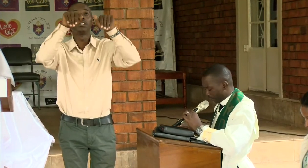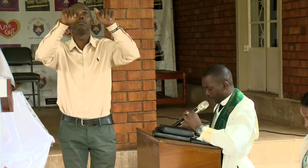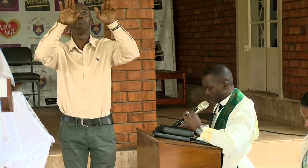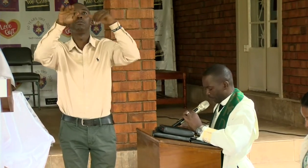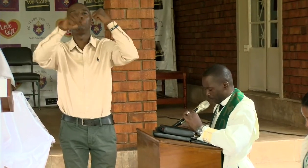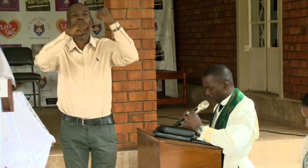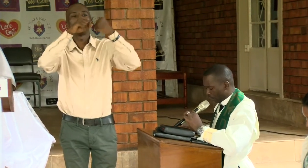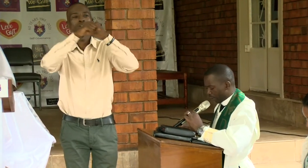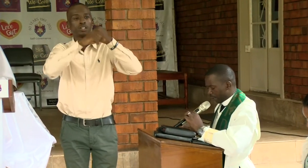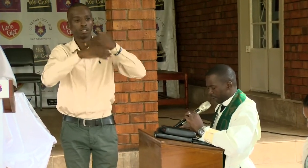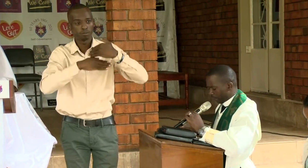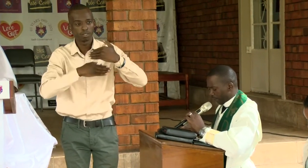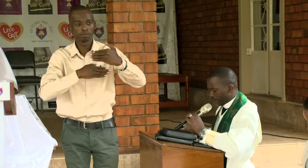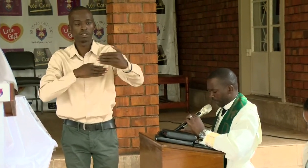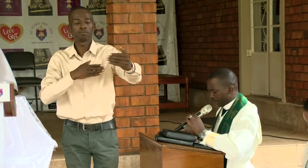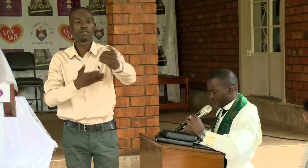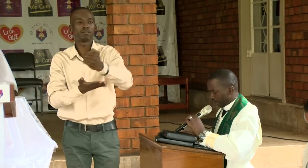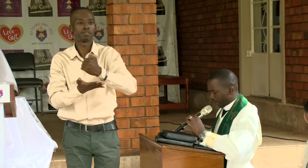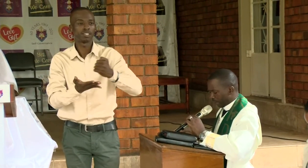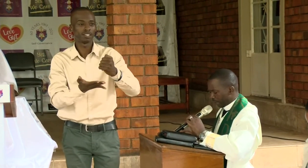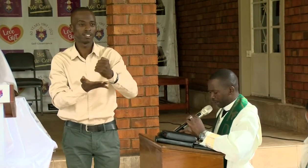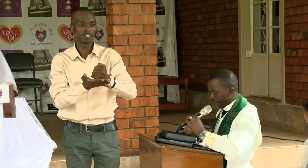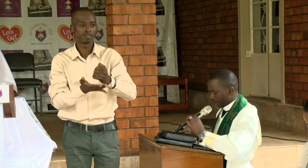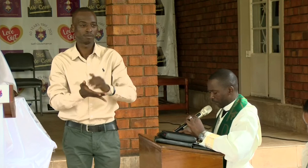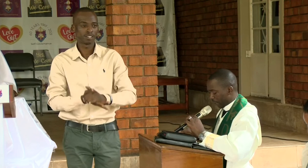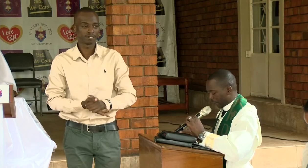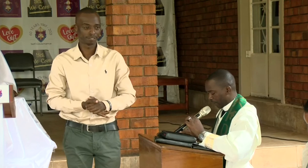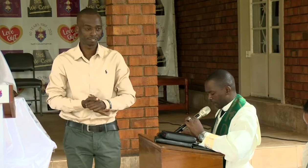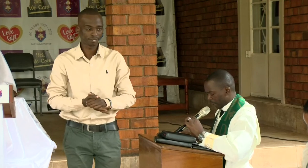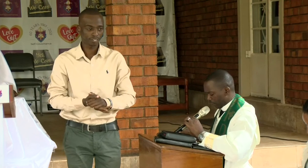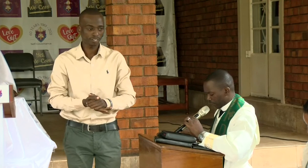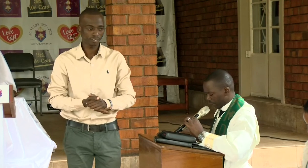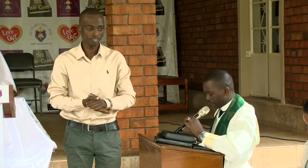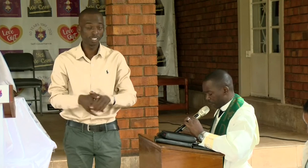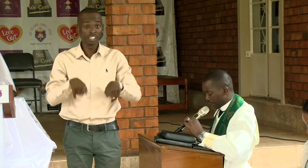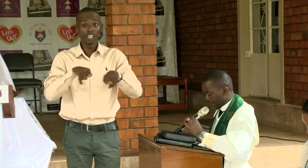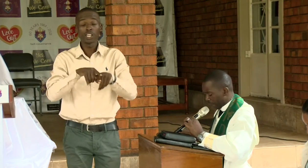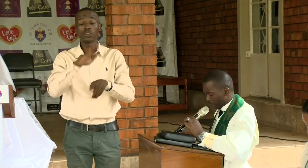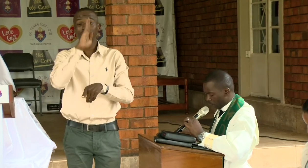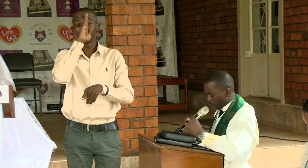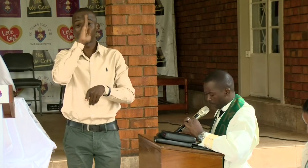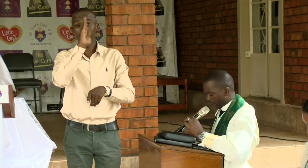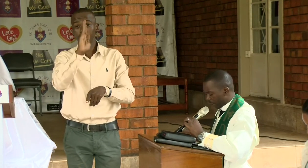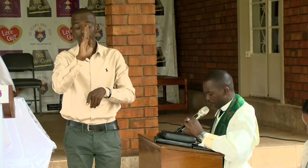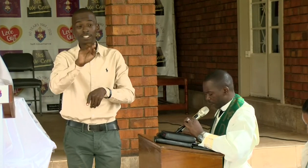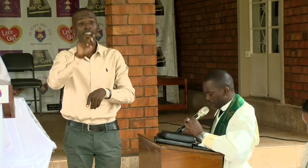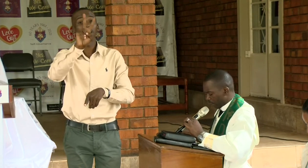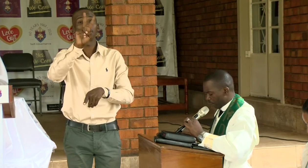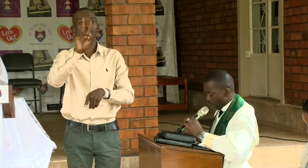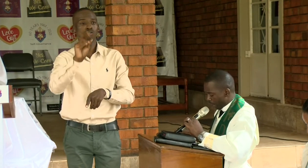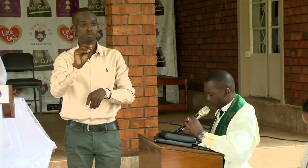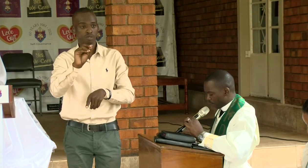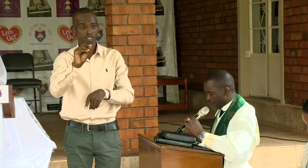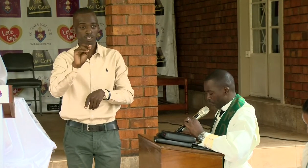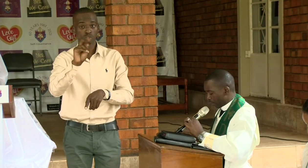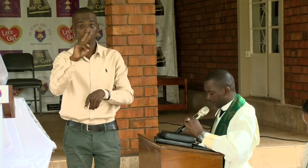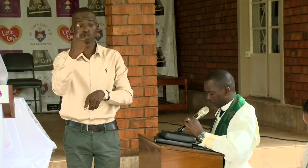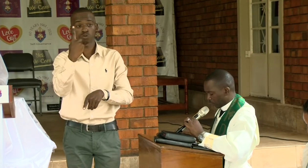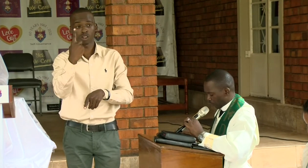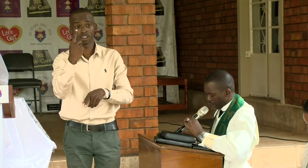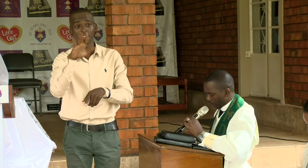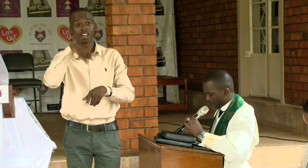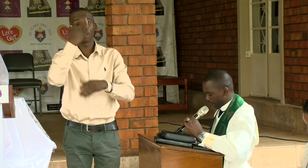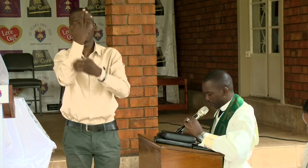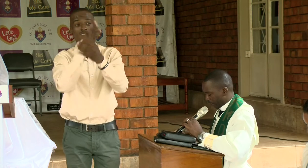n'ekitiibwa bibyo emirembe n'emirembe amiina eno esabbiiti ey'amakumi abiri mwemu